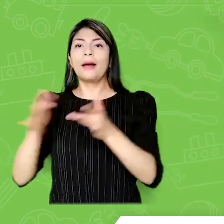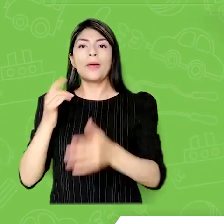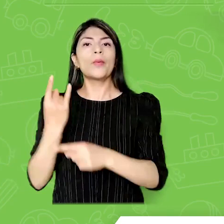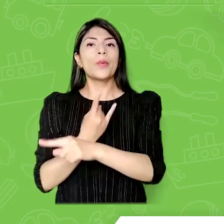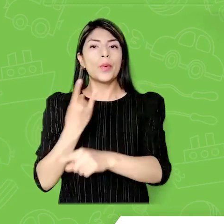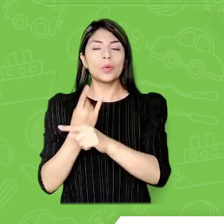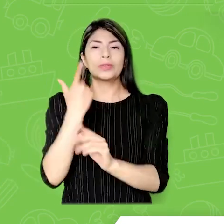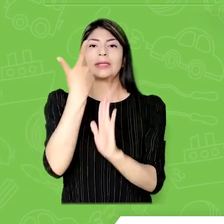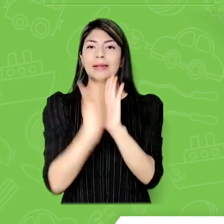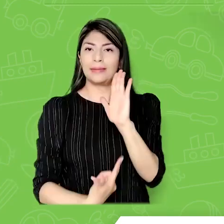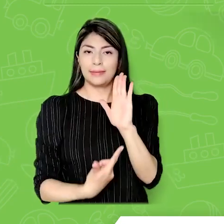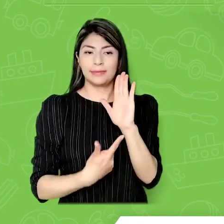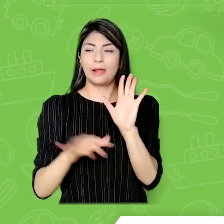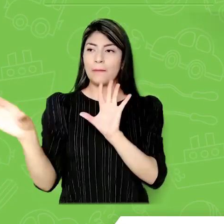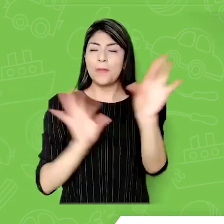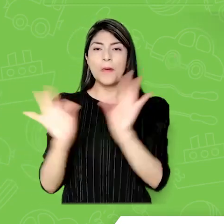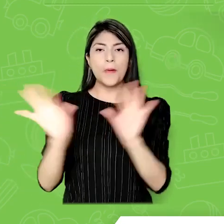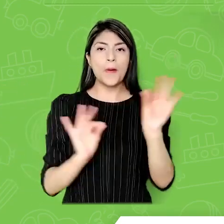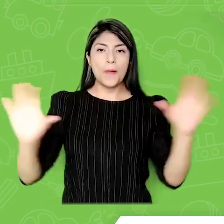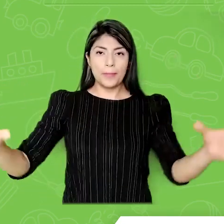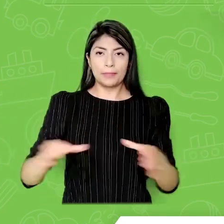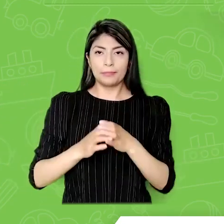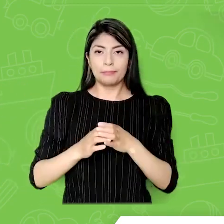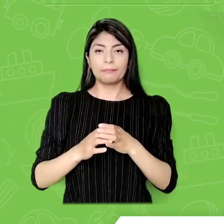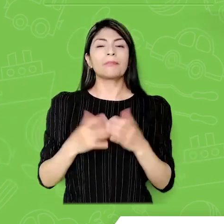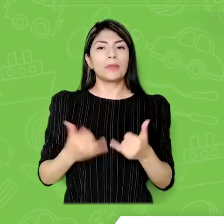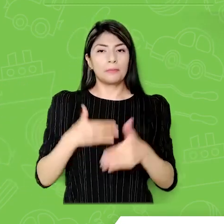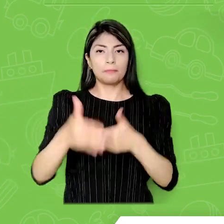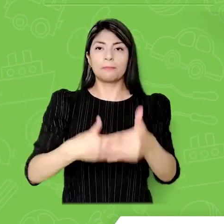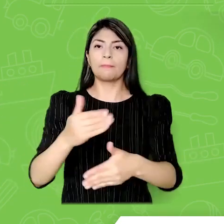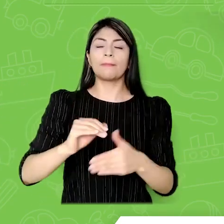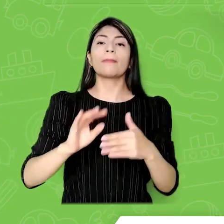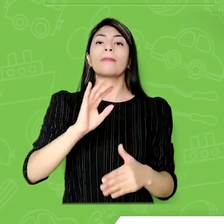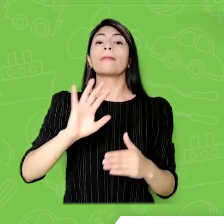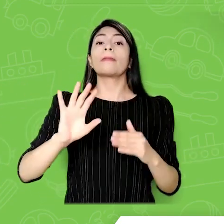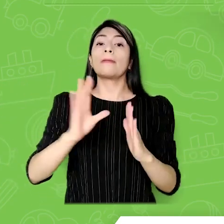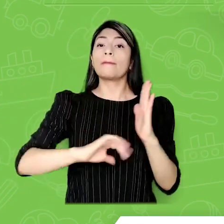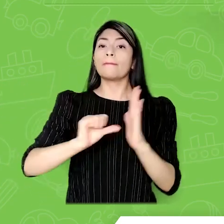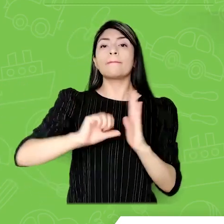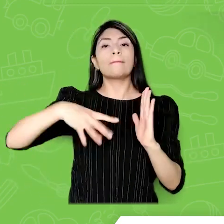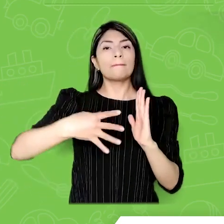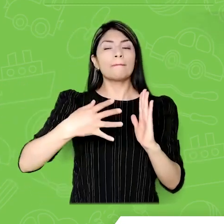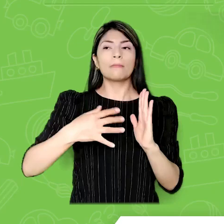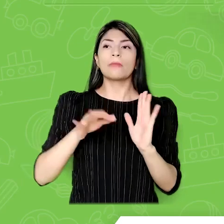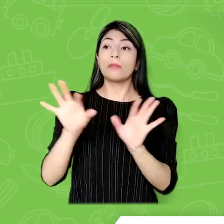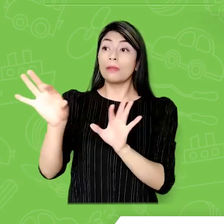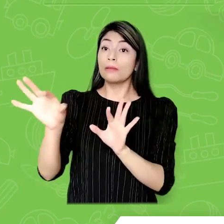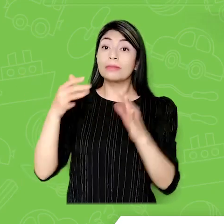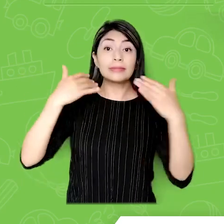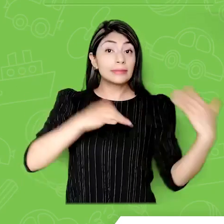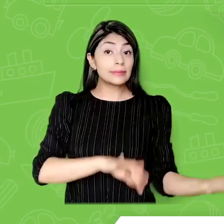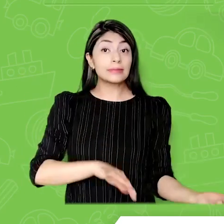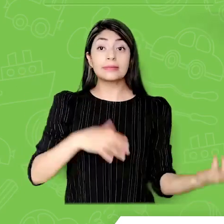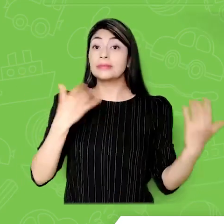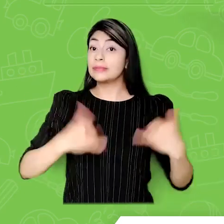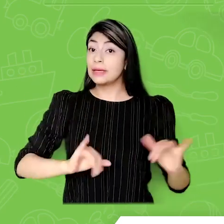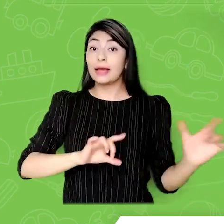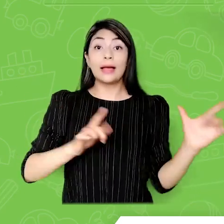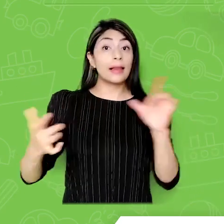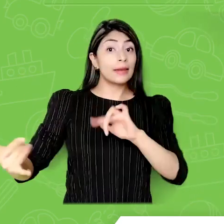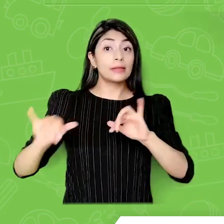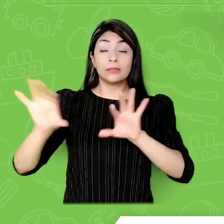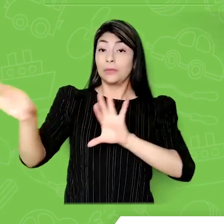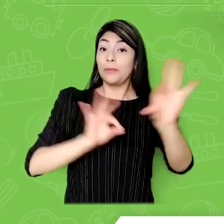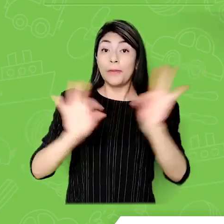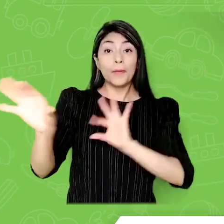4. Vinculación en período de prueba. Las actuaciones administrativas relativas al nombramiento y al período de